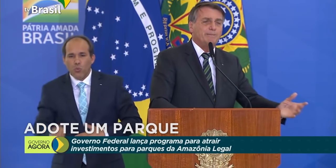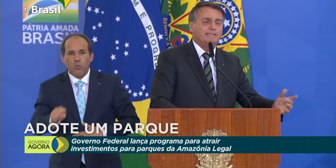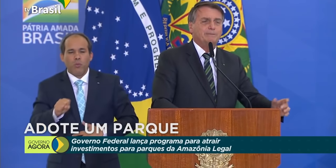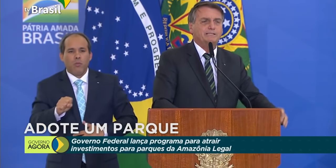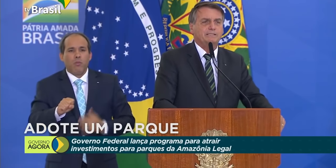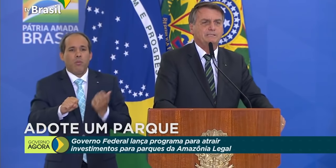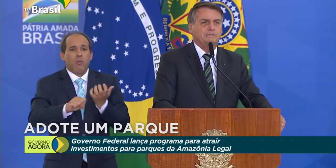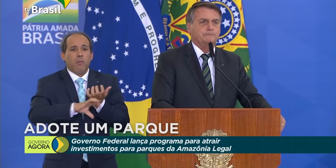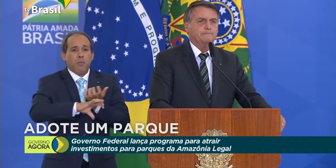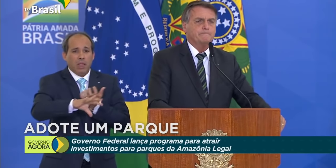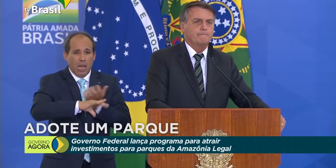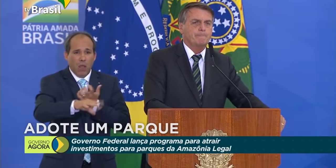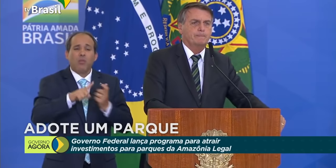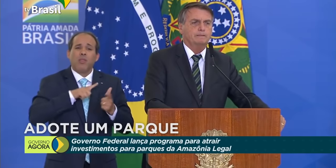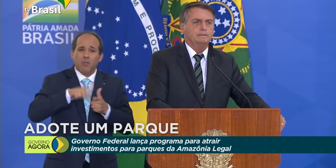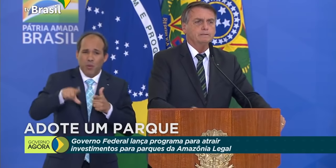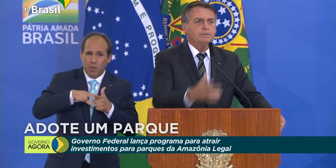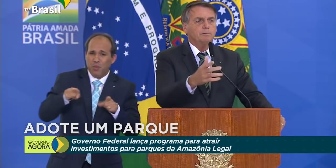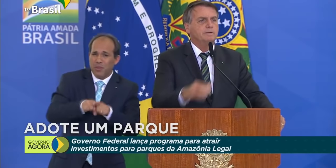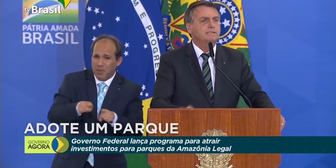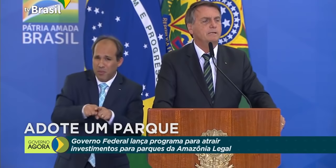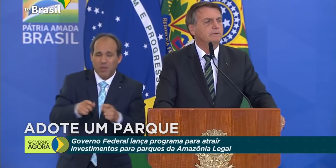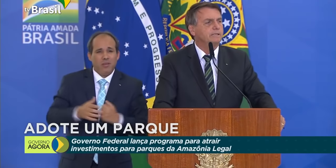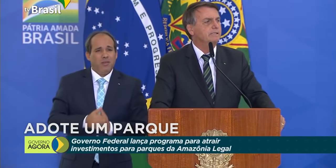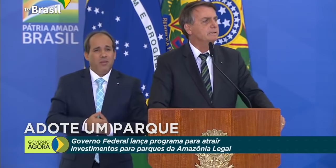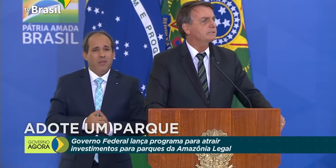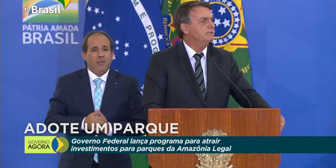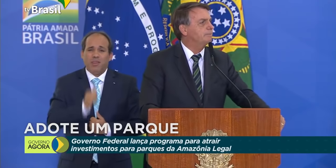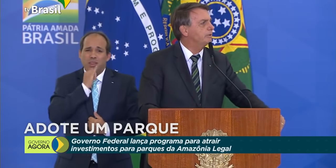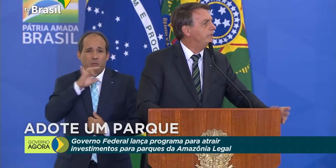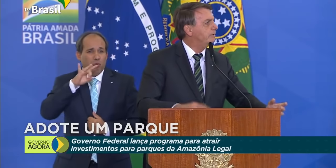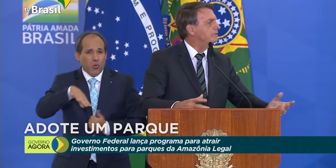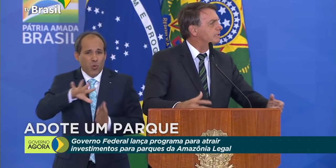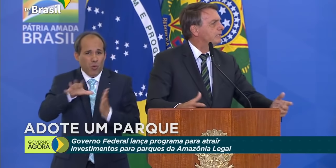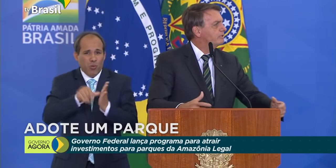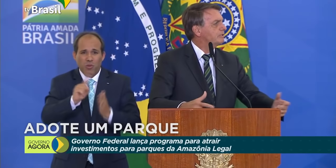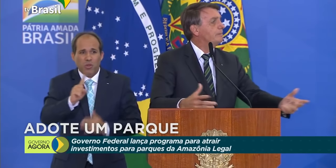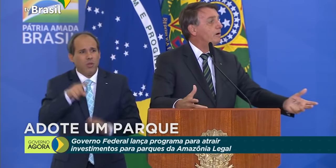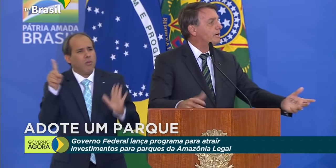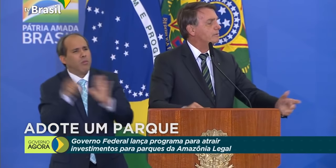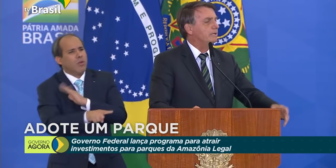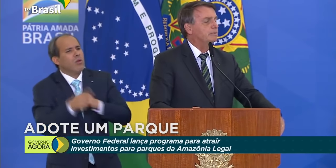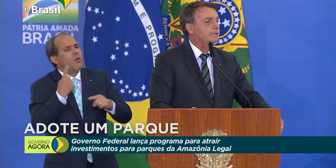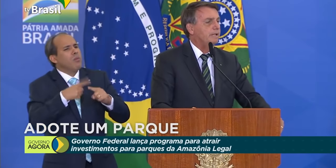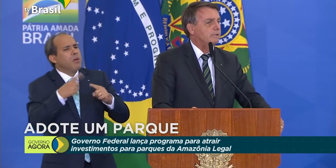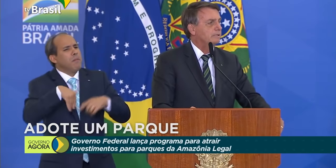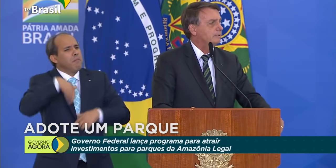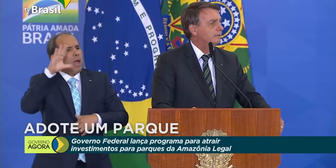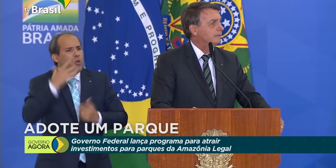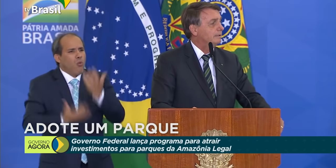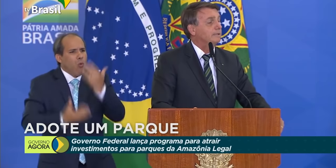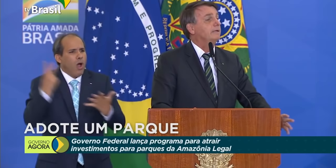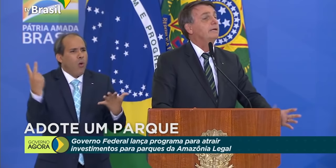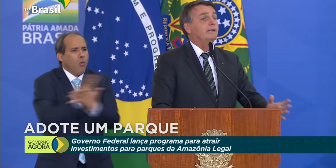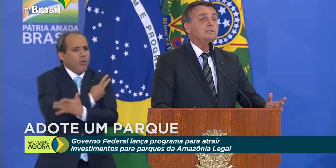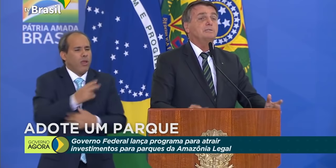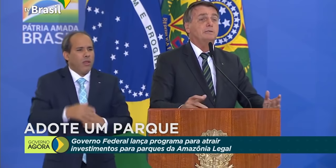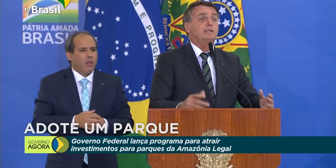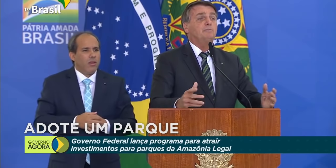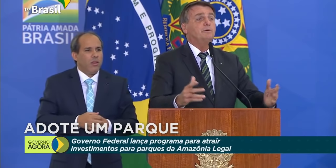para o Pantanal o problema também existe eu tenho começado com a Teresa Cristina porque que os incêndios são maiores quando acontece